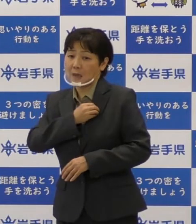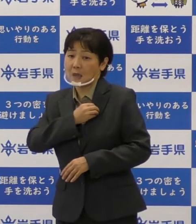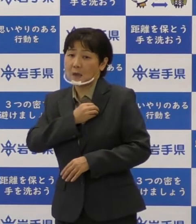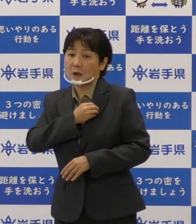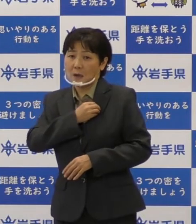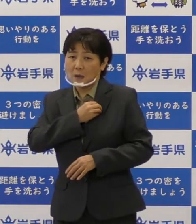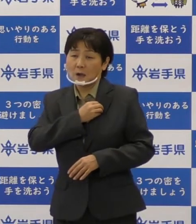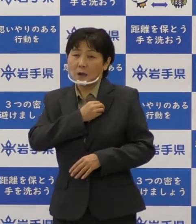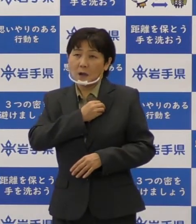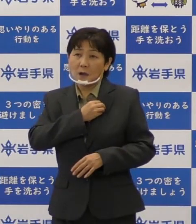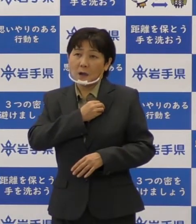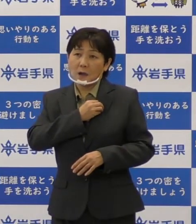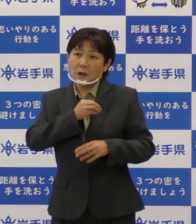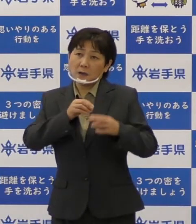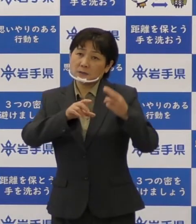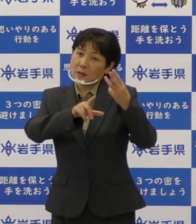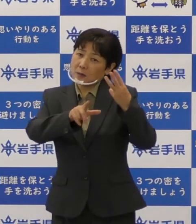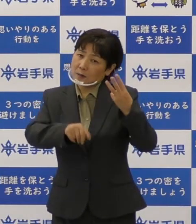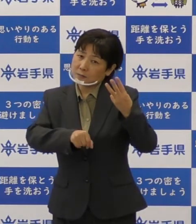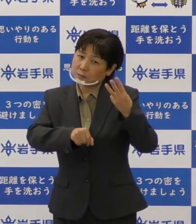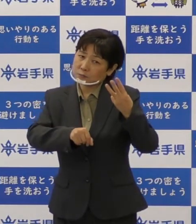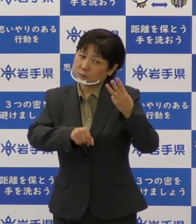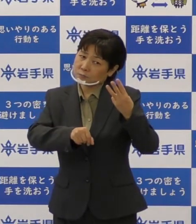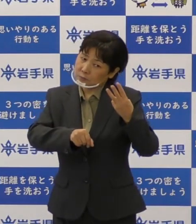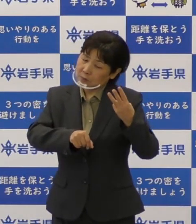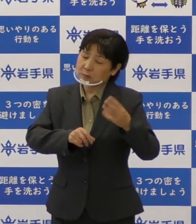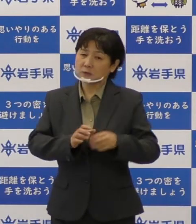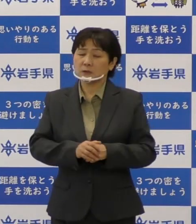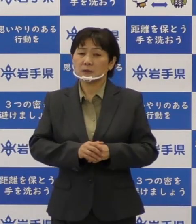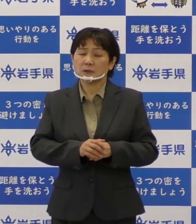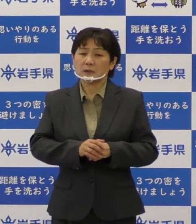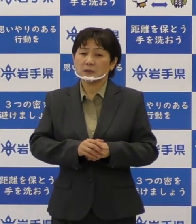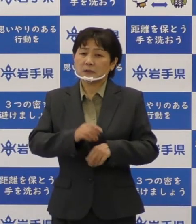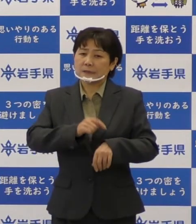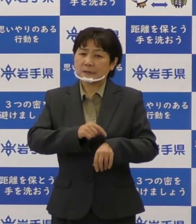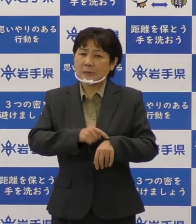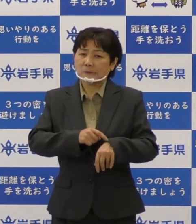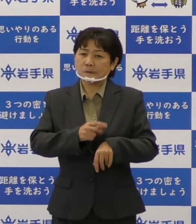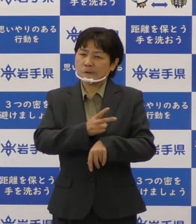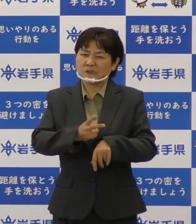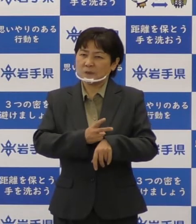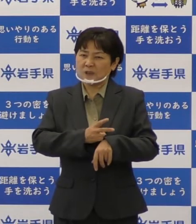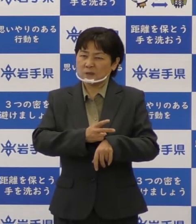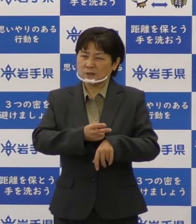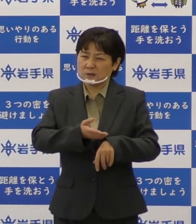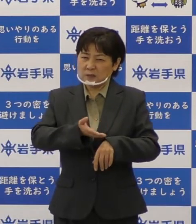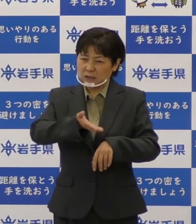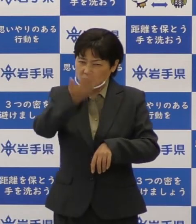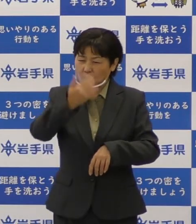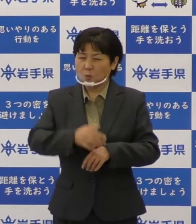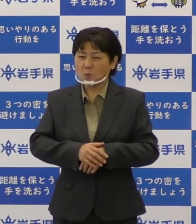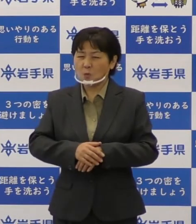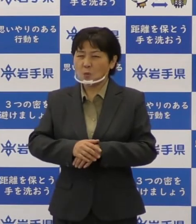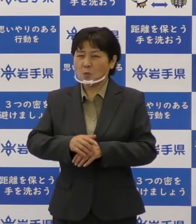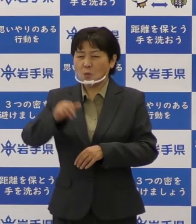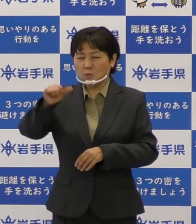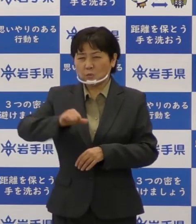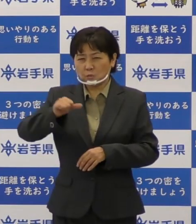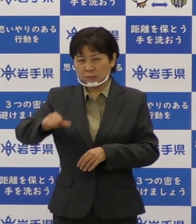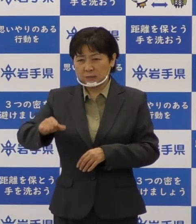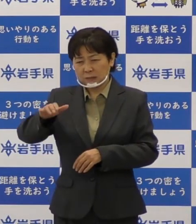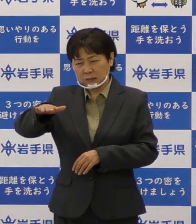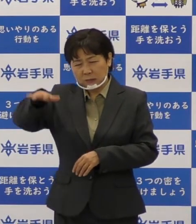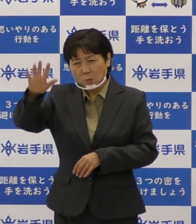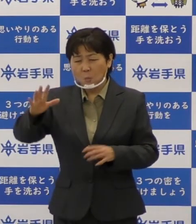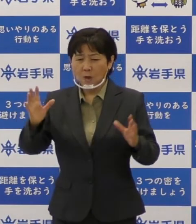ました。長時間で2時間以上食事してました。で、この点について、政府の分科会ですとか、県